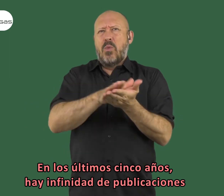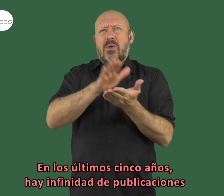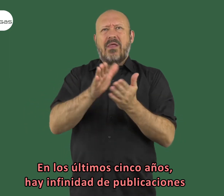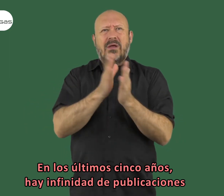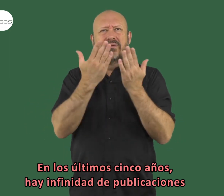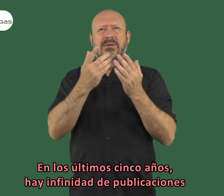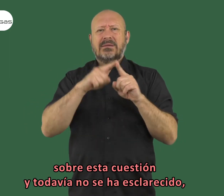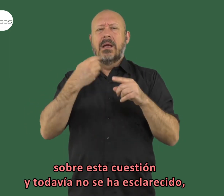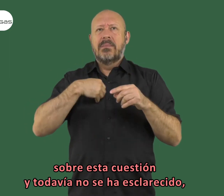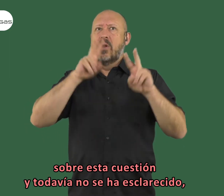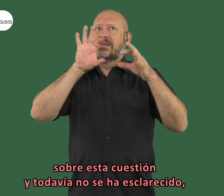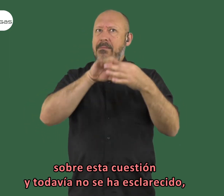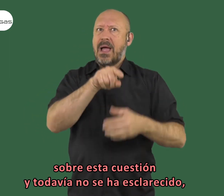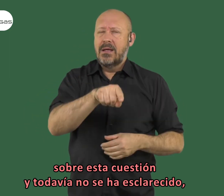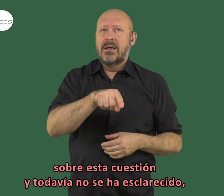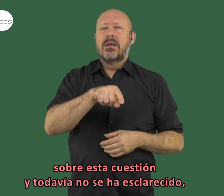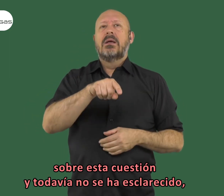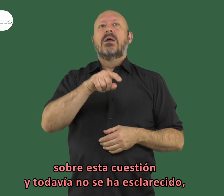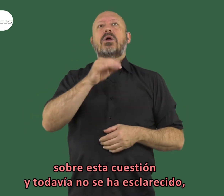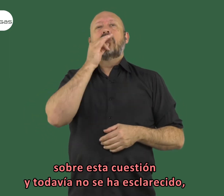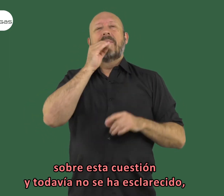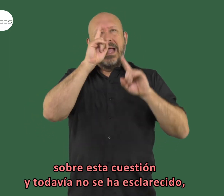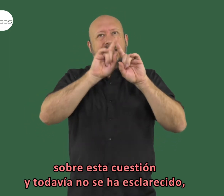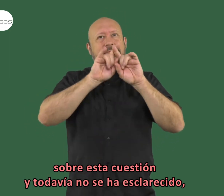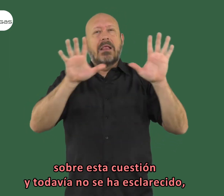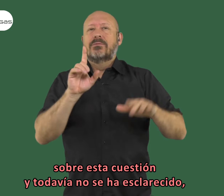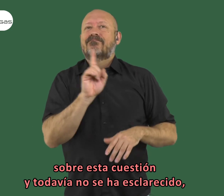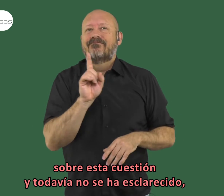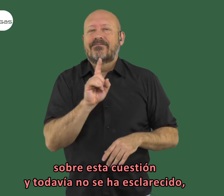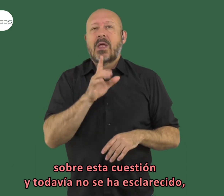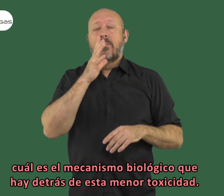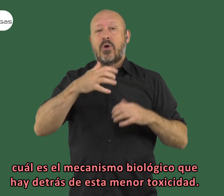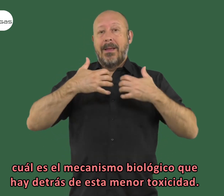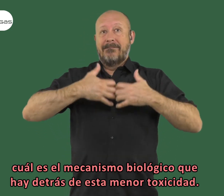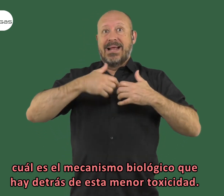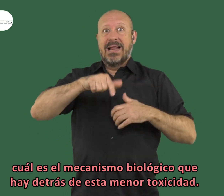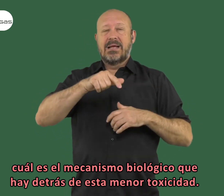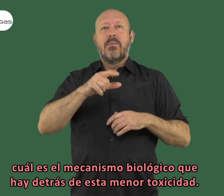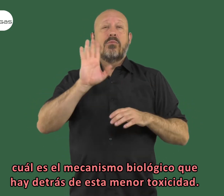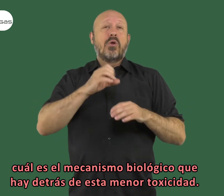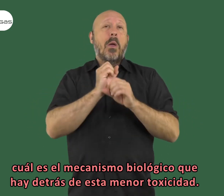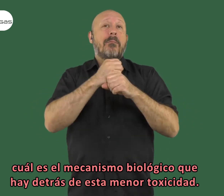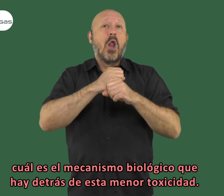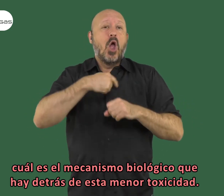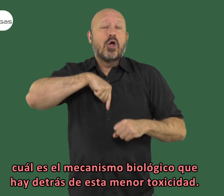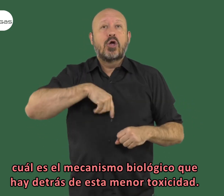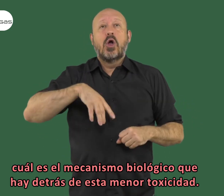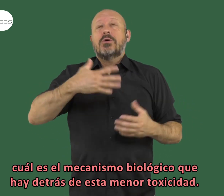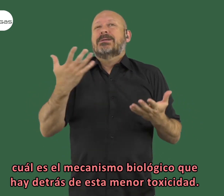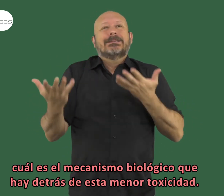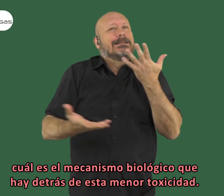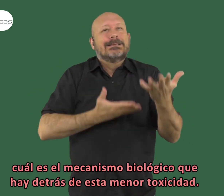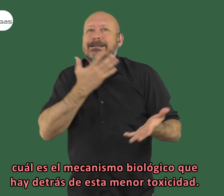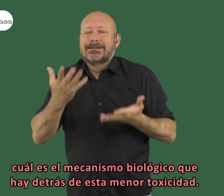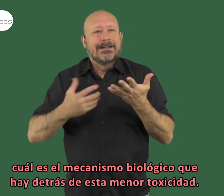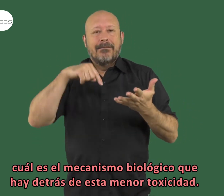infinidad de publicaciones sobre esta cuestión y todavía no se ha esclarecido cuál es el mecanismo biológico